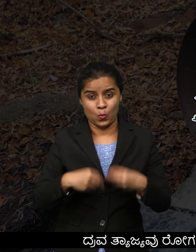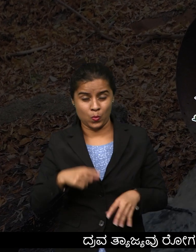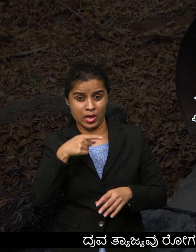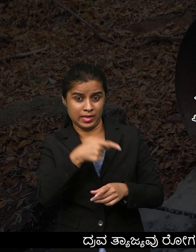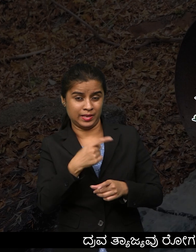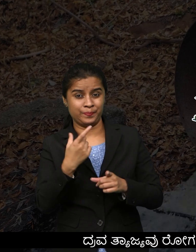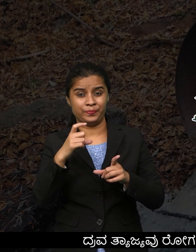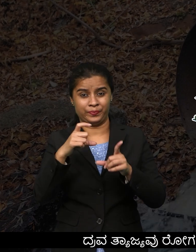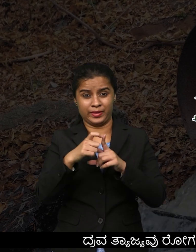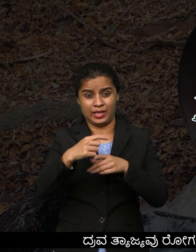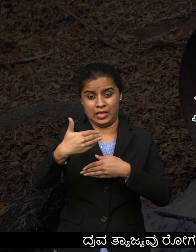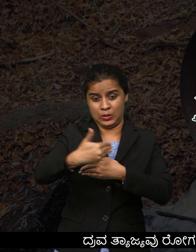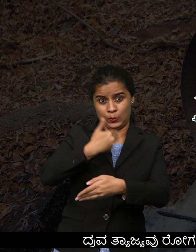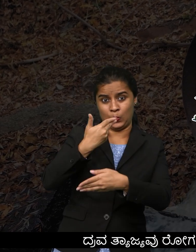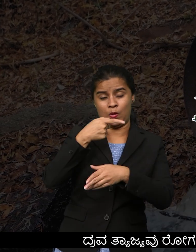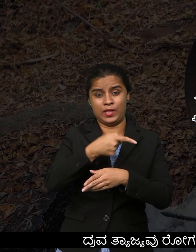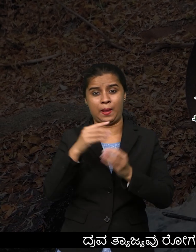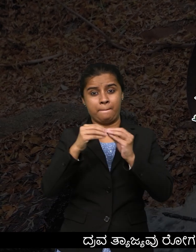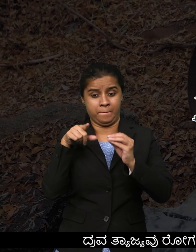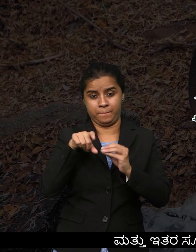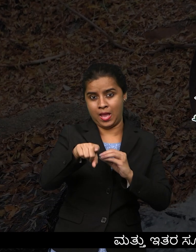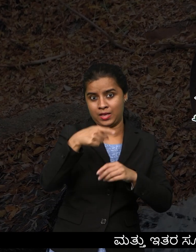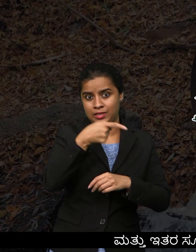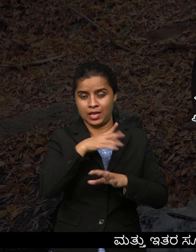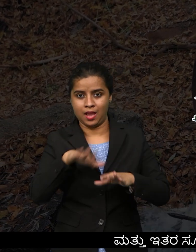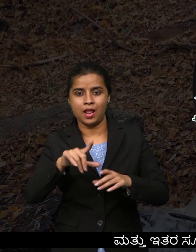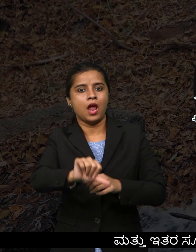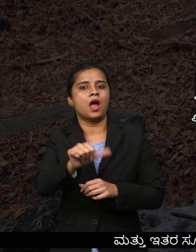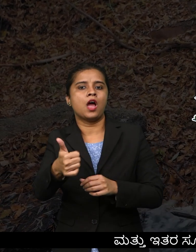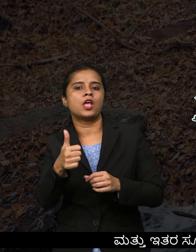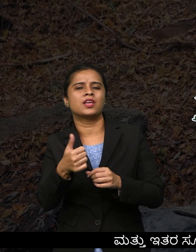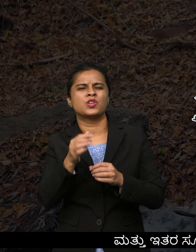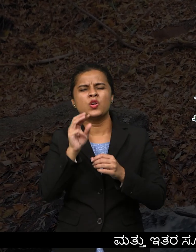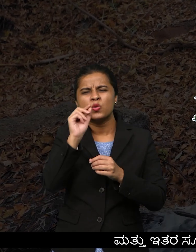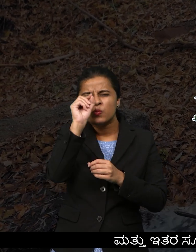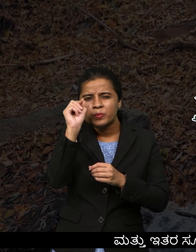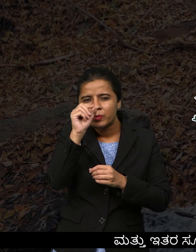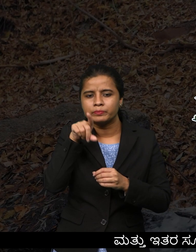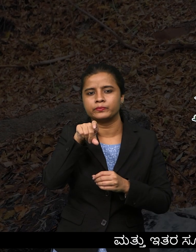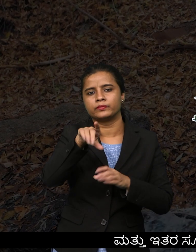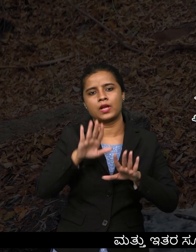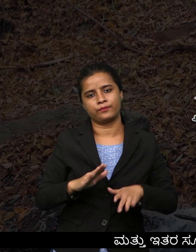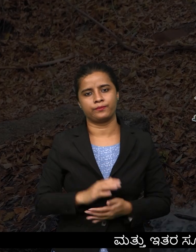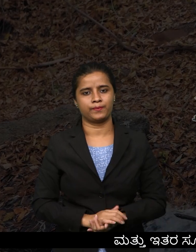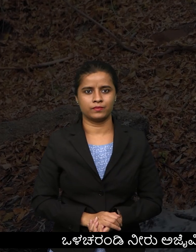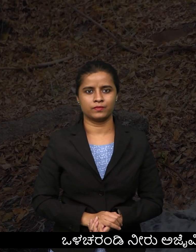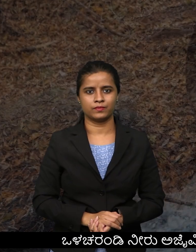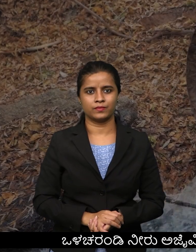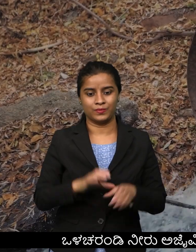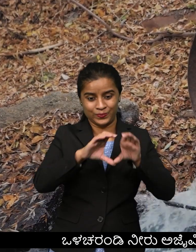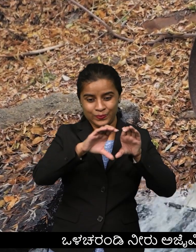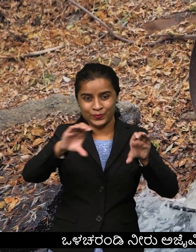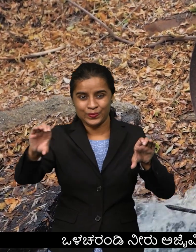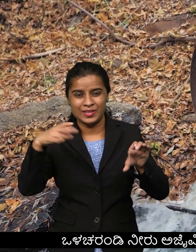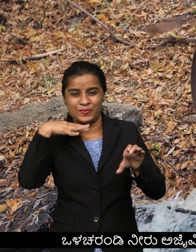ತ್ಯಾಜ್ಯವು ರೋಗವನ್ನುಂಟು ಮಾಡುವ ಬ್ಯಾಕ್ಟೀರಿಯಾ ಮತ್ತು ಇತರ ಸೂಕ್ಷ್ಮಜೀವಿಗಳನ್ನು ಹೊಂದಿರುತ್ತದೆ.